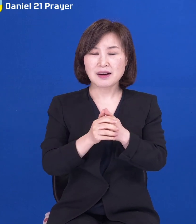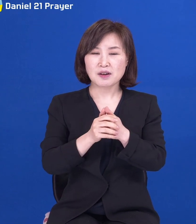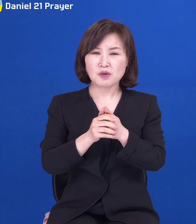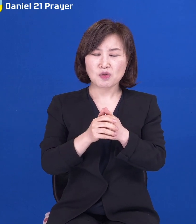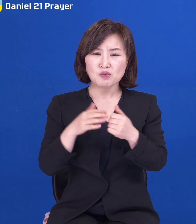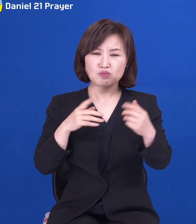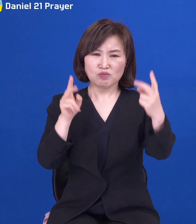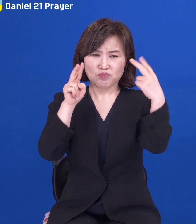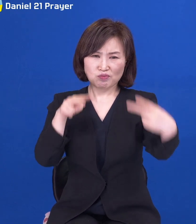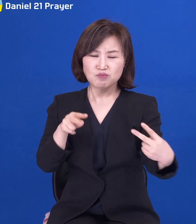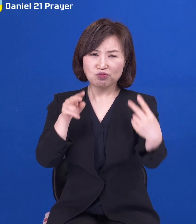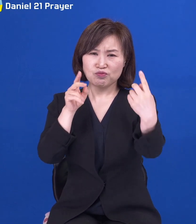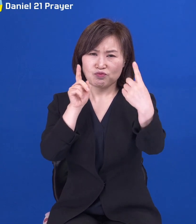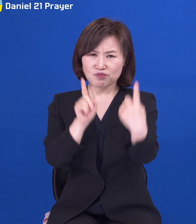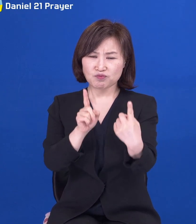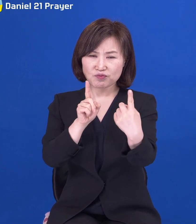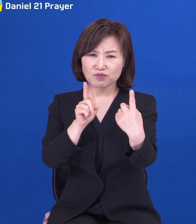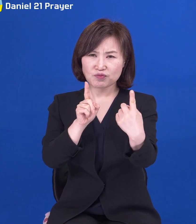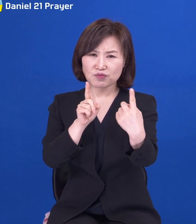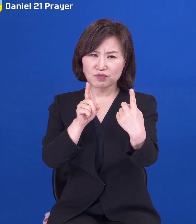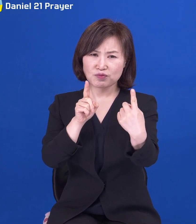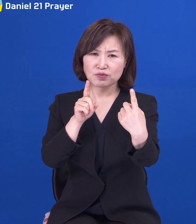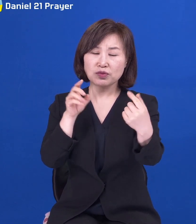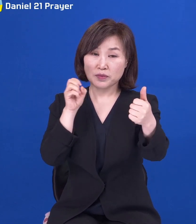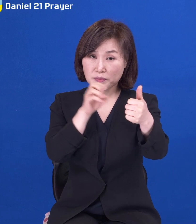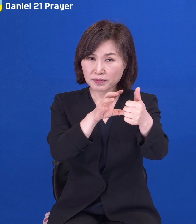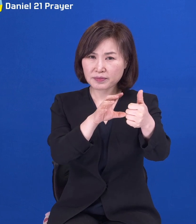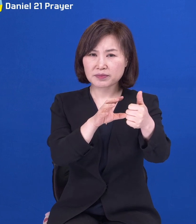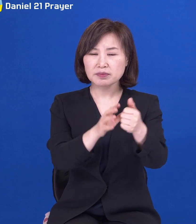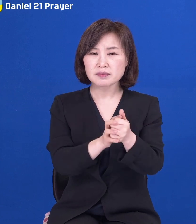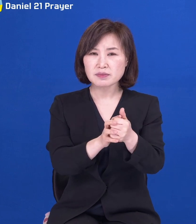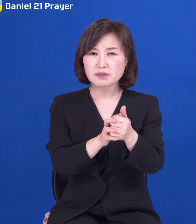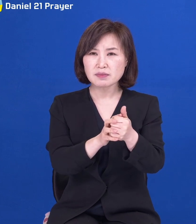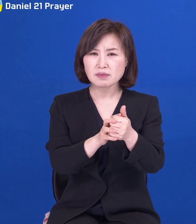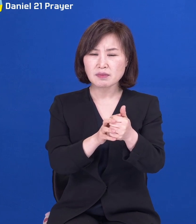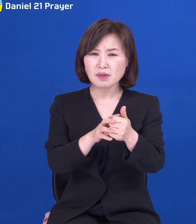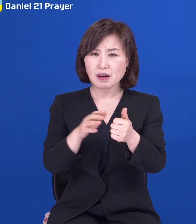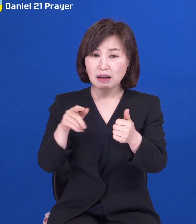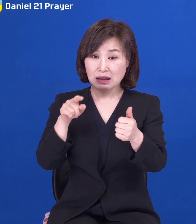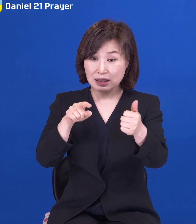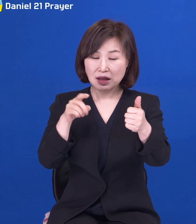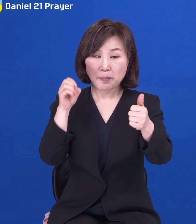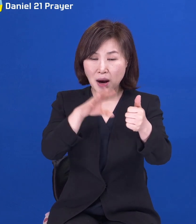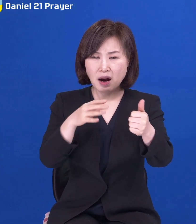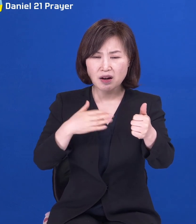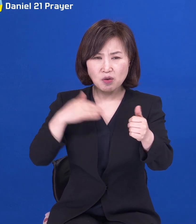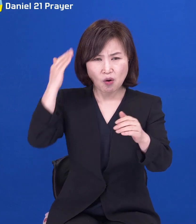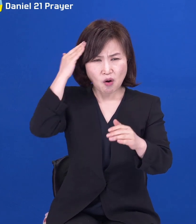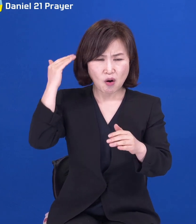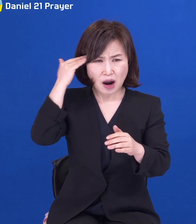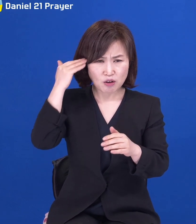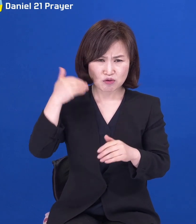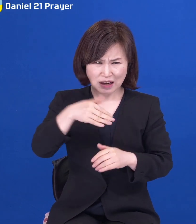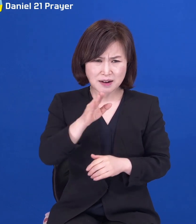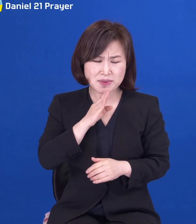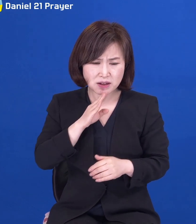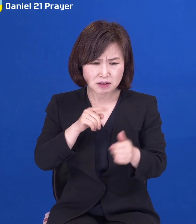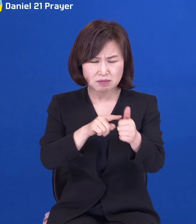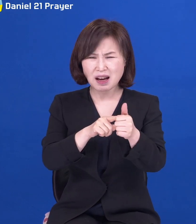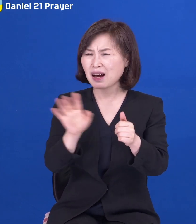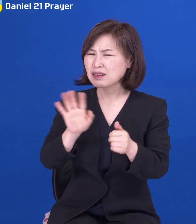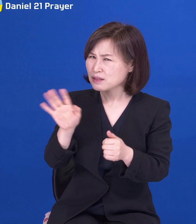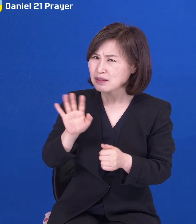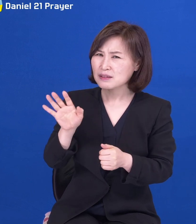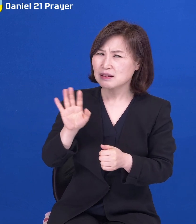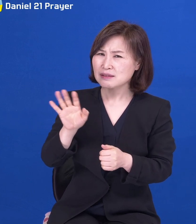이거였어요. 아니 제가 미치겠어. 그래서 죽으려고 제가 가겠다 했겠어요? 물론 가겠다 한 적도 없지만 아니라고 그랬어요.